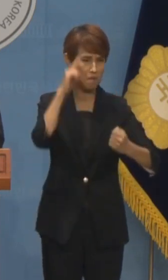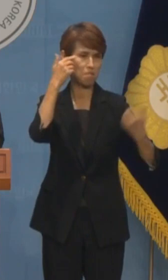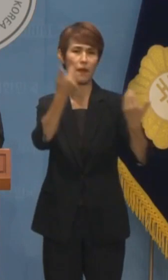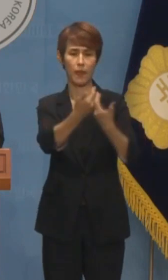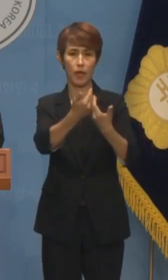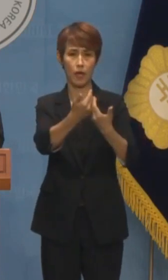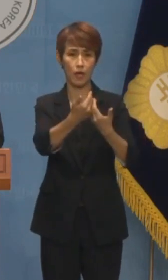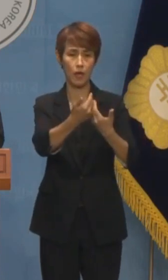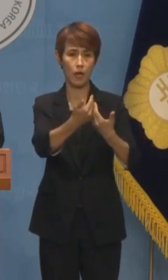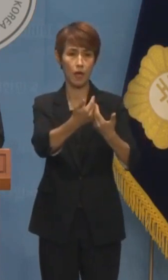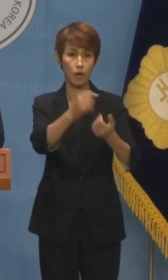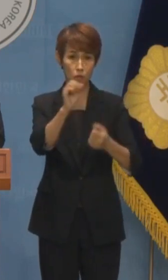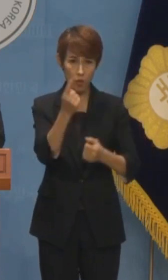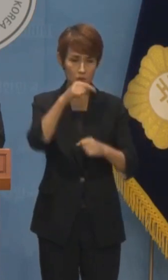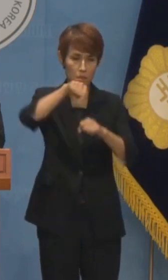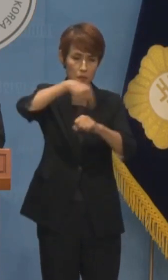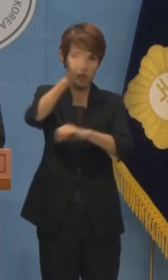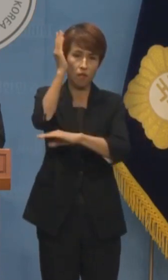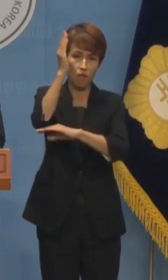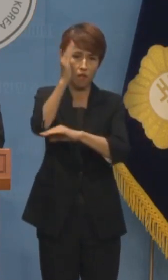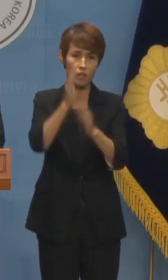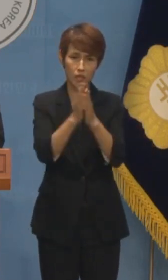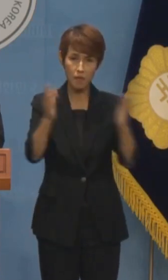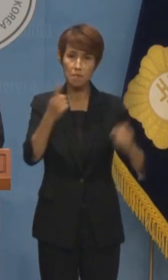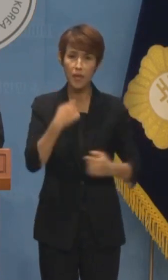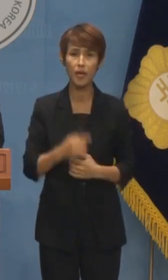반대와 요구로 진행된 것이었습니다.